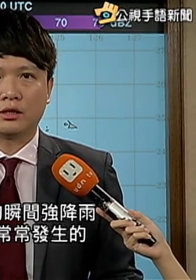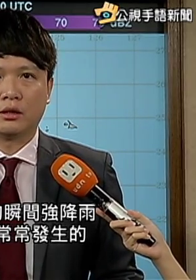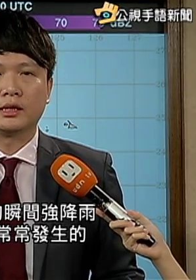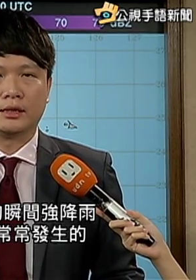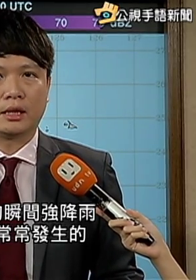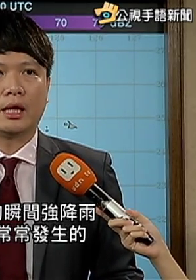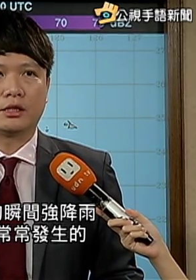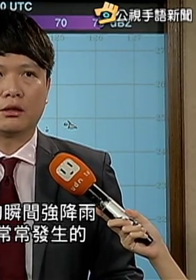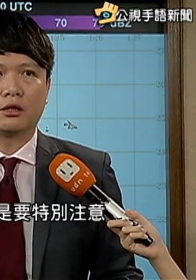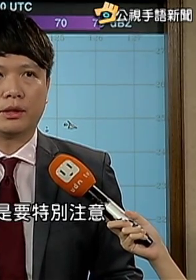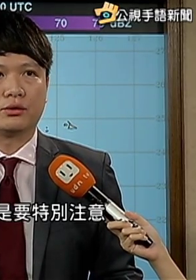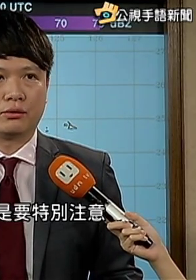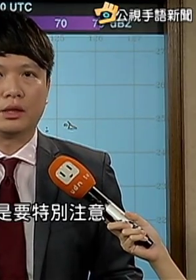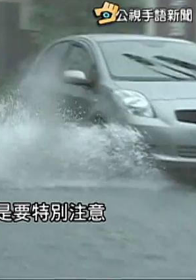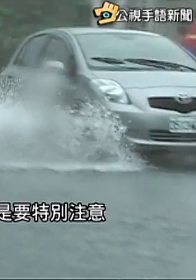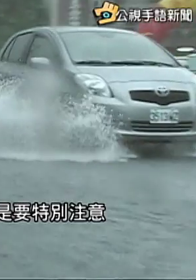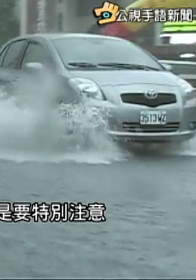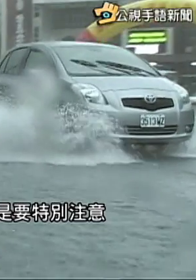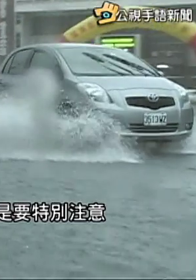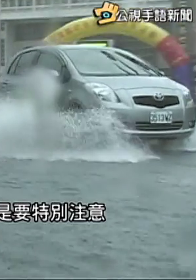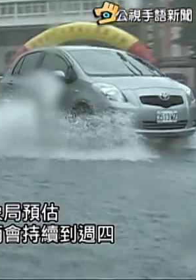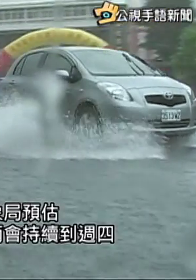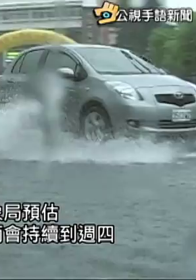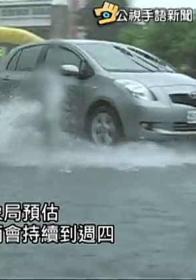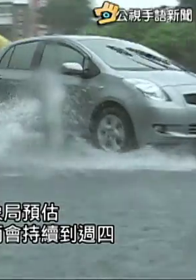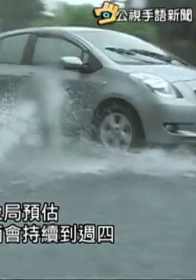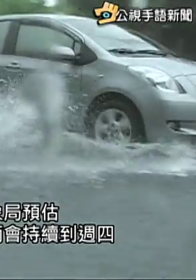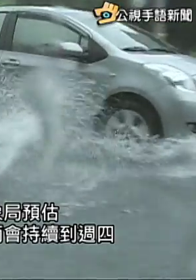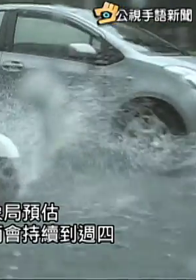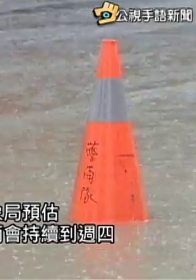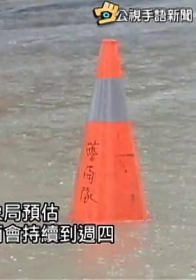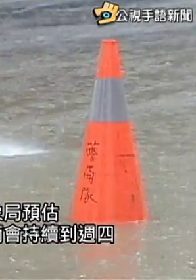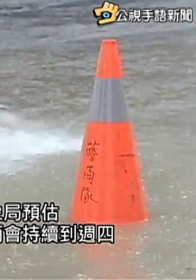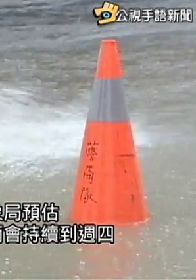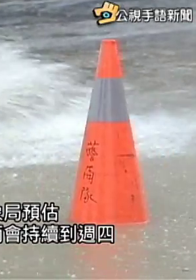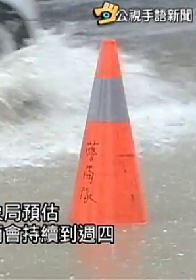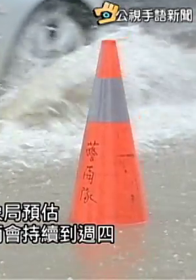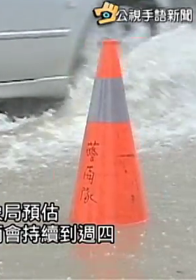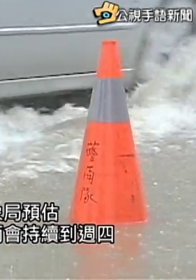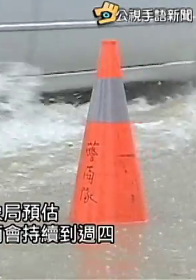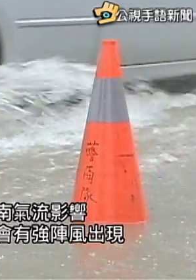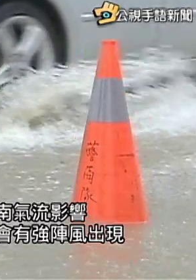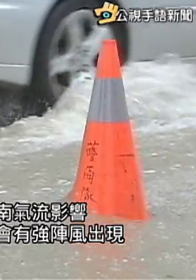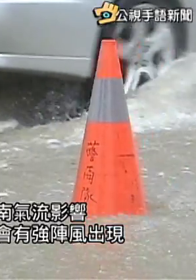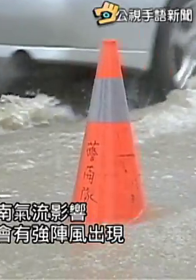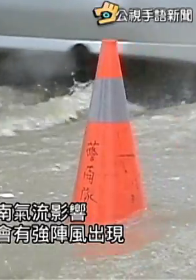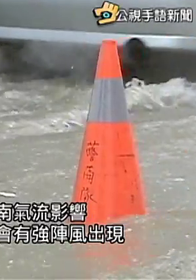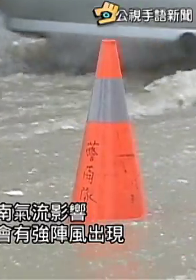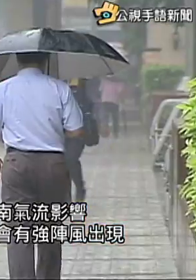生的，请大家还是要特别注意。 气象局预估这一波降雨会持续到周四，受到西南气流影响，澎湖地